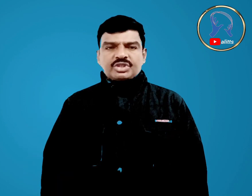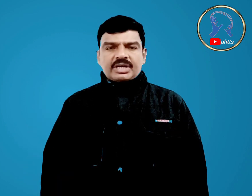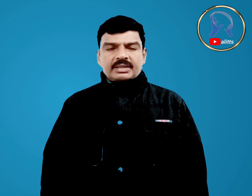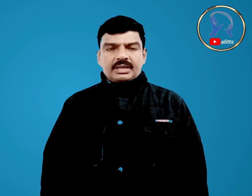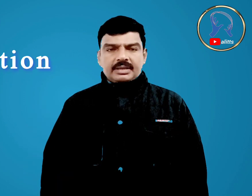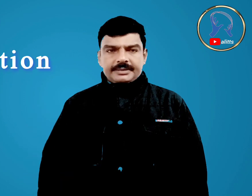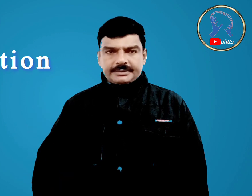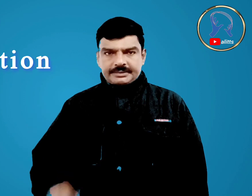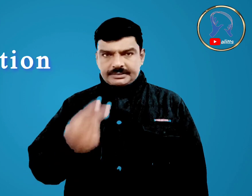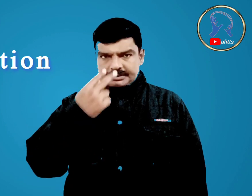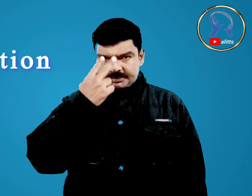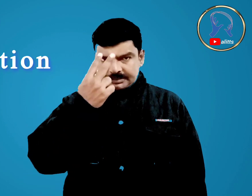मुशाहदा